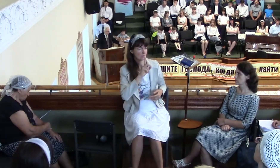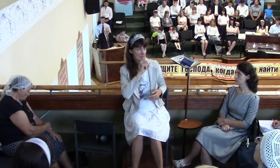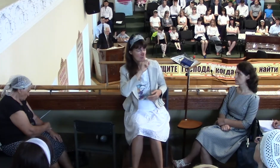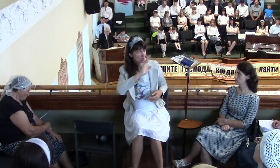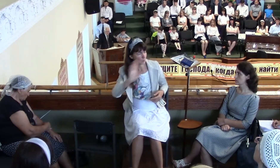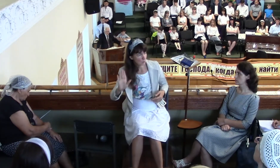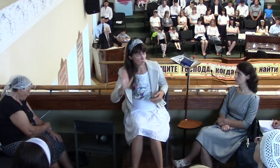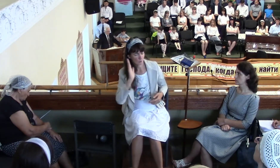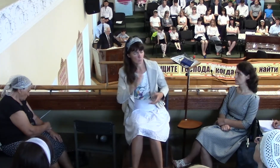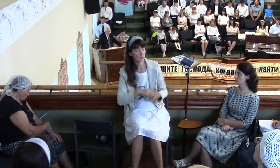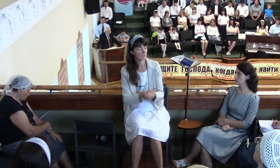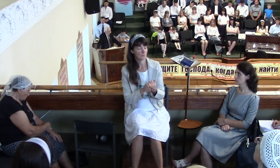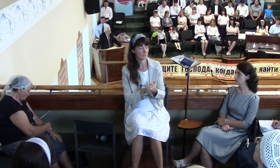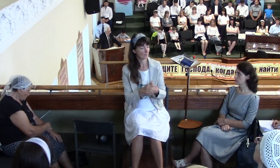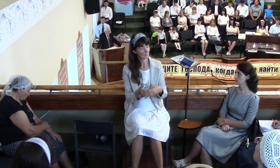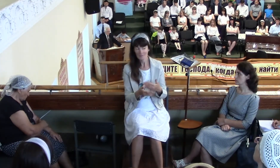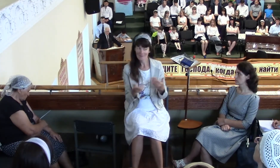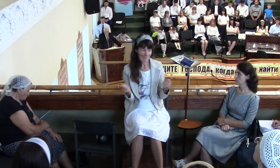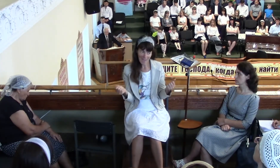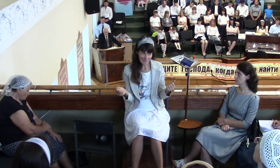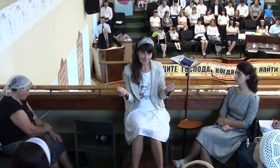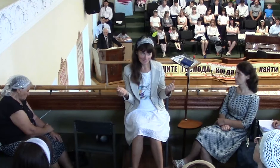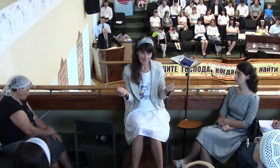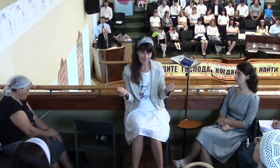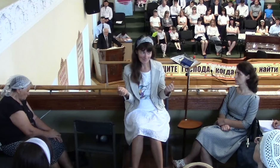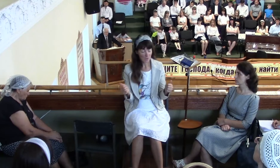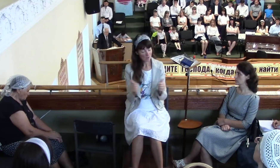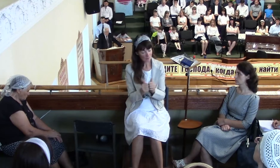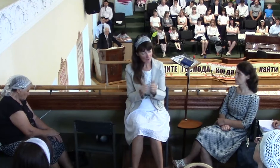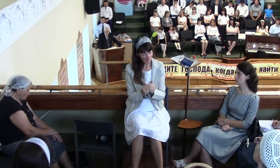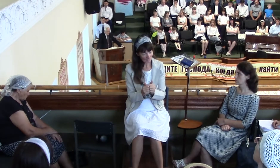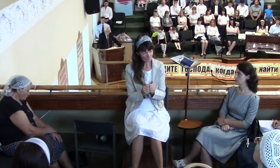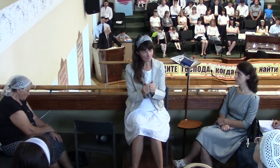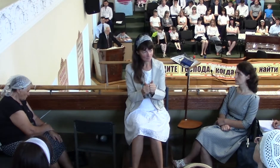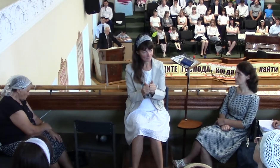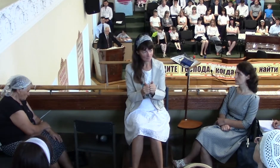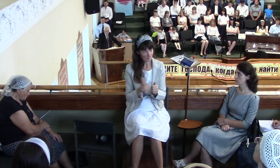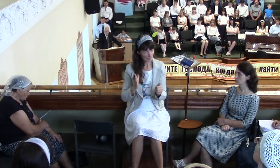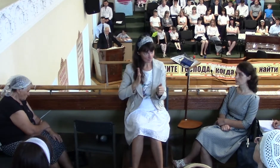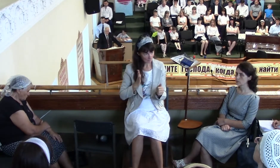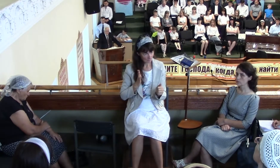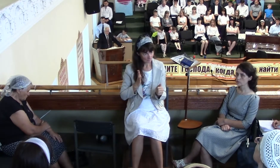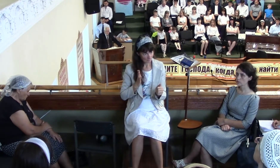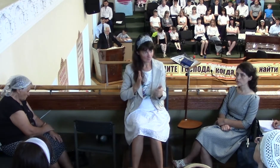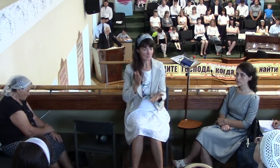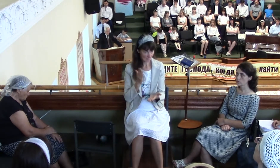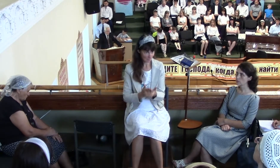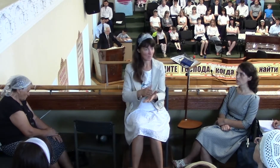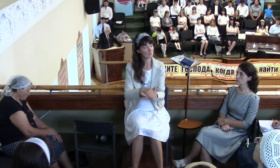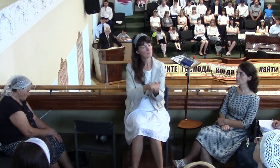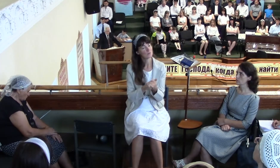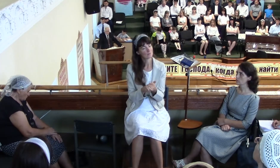мы Тело Христово. Это должен быть не фиктивный мир, а настоящий мир с